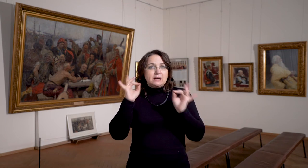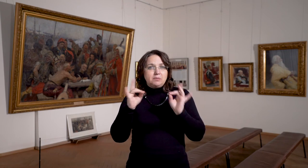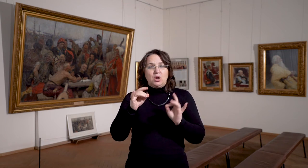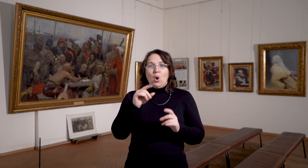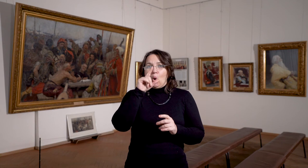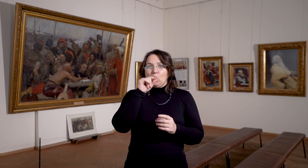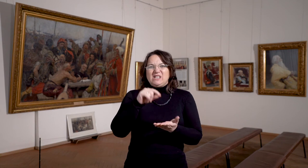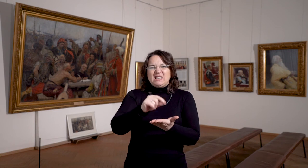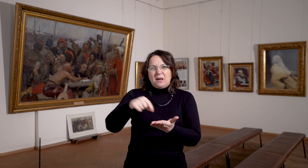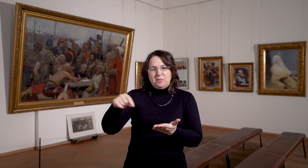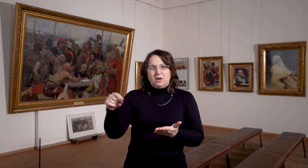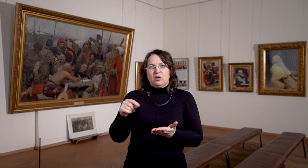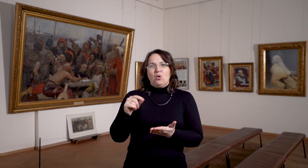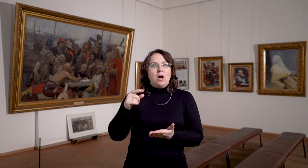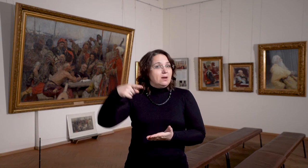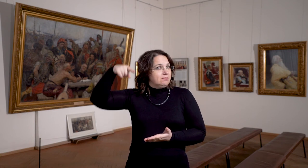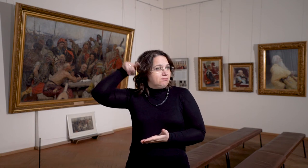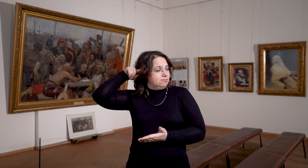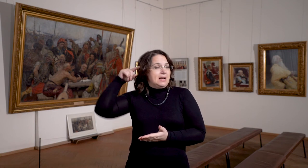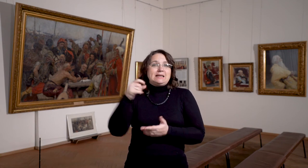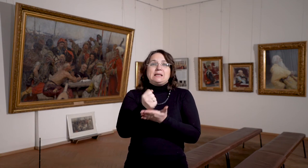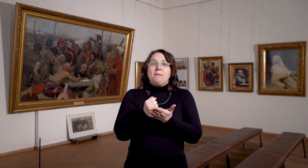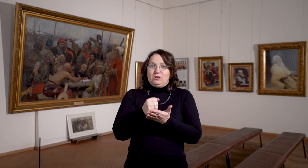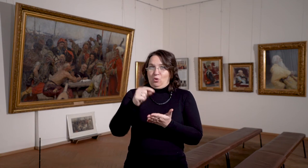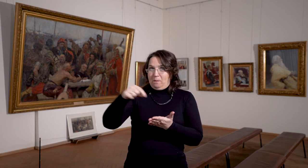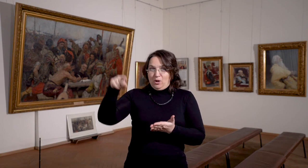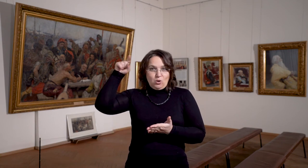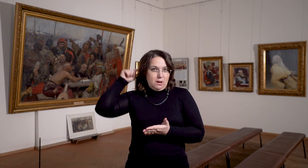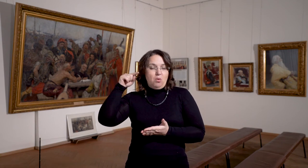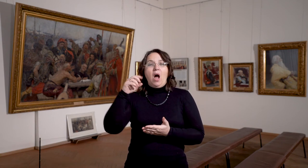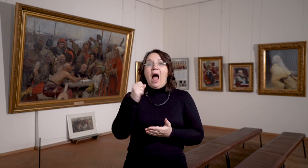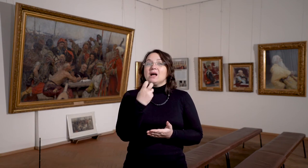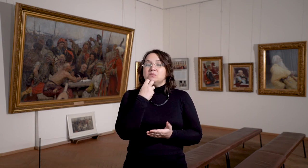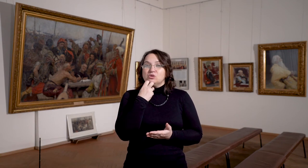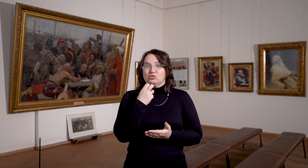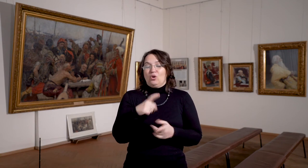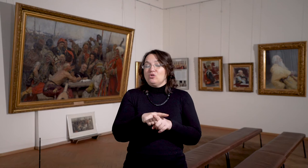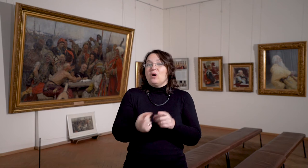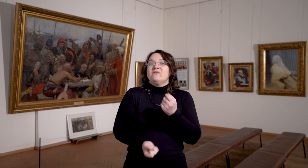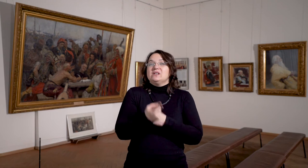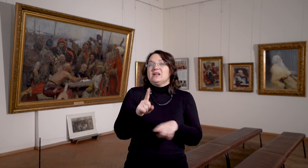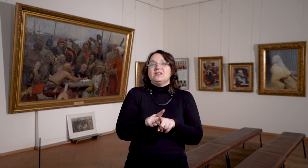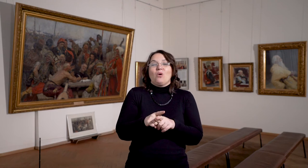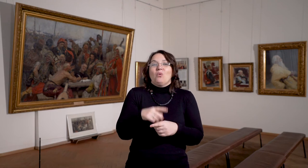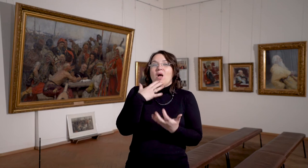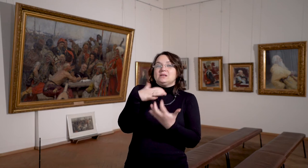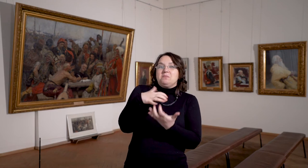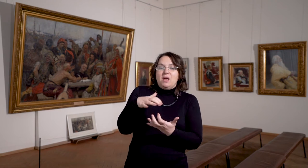а произнес слово, которое вызвало такую безудержную стихию смеха, полуобнаженный казак. Посмотрите, как